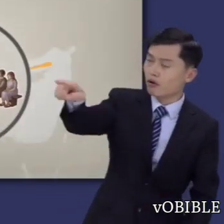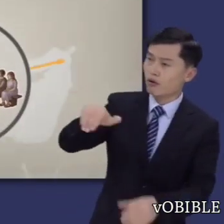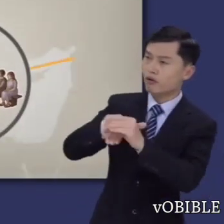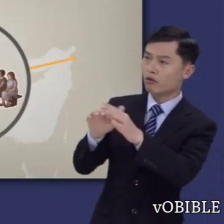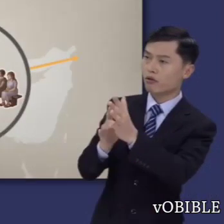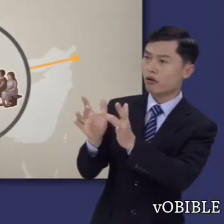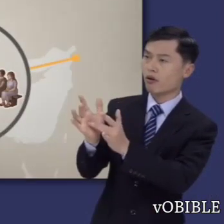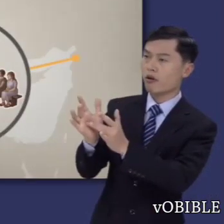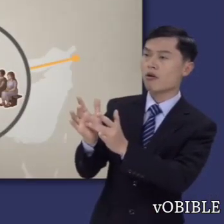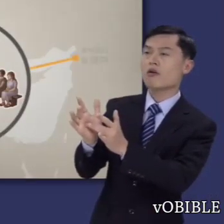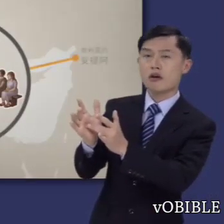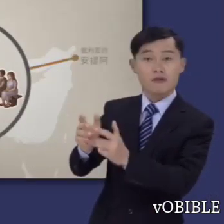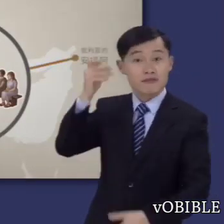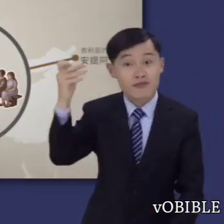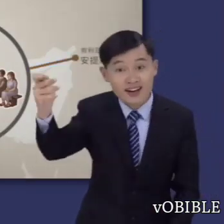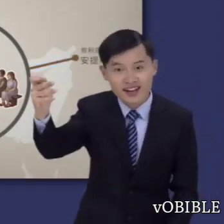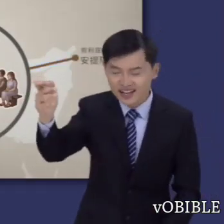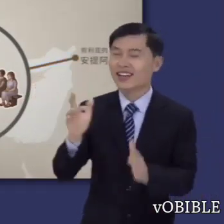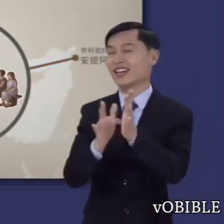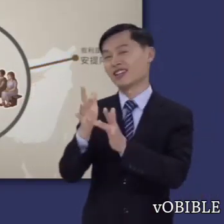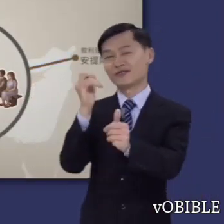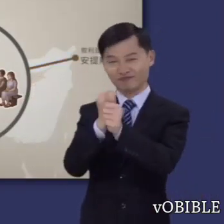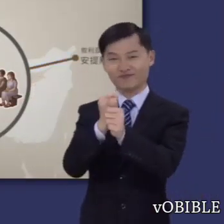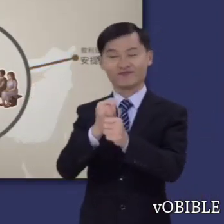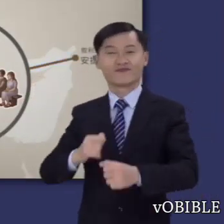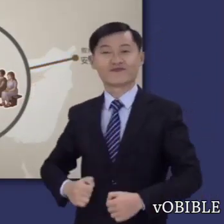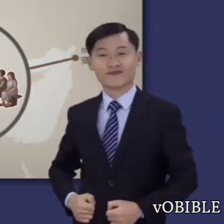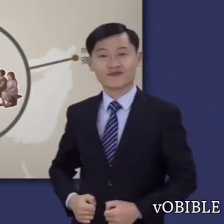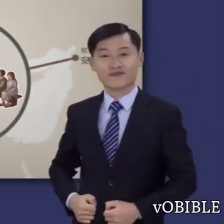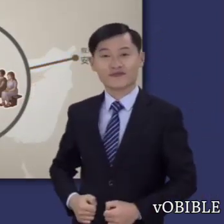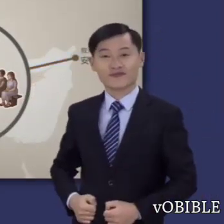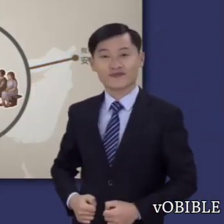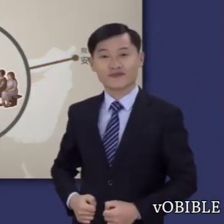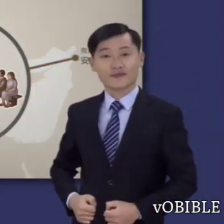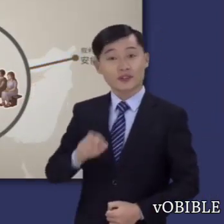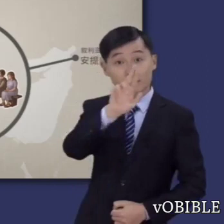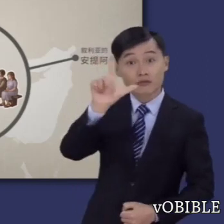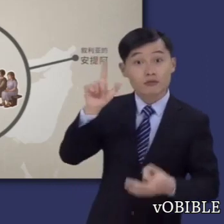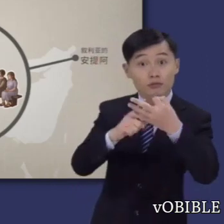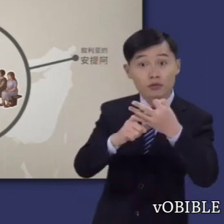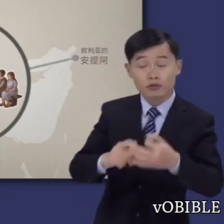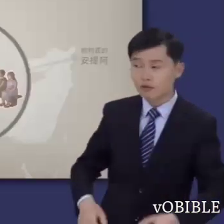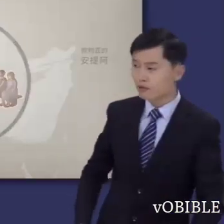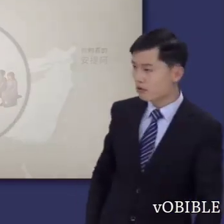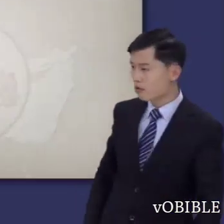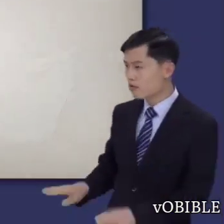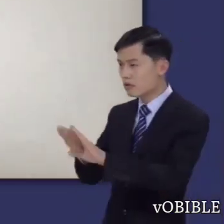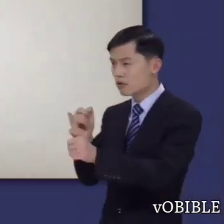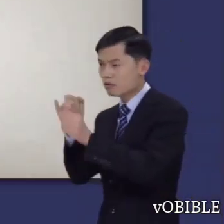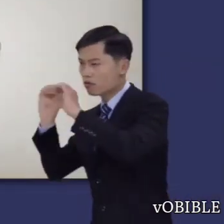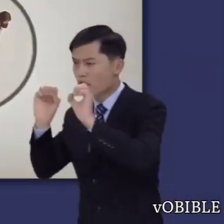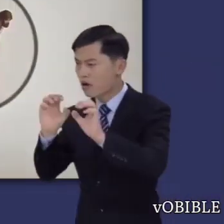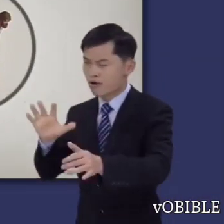在这段扩展时期，耶稣的门徒首次被称为基督徒。第十二章